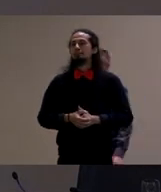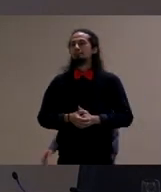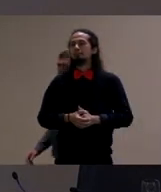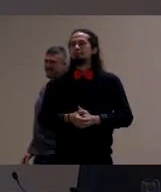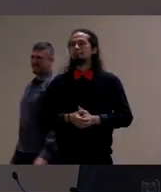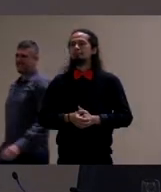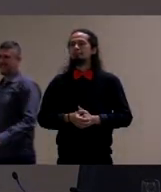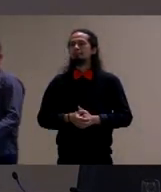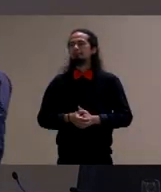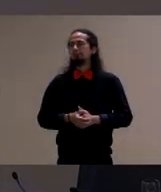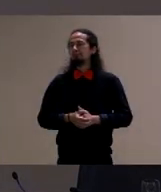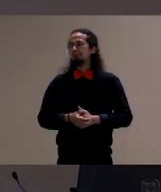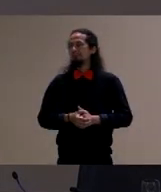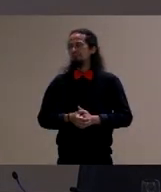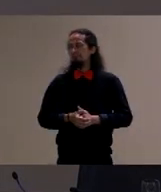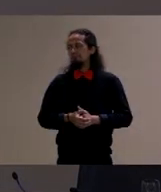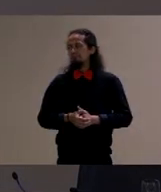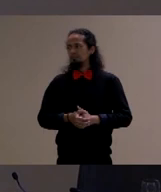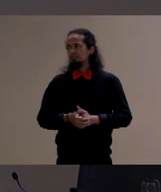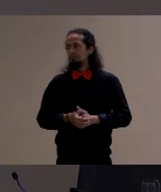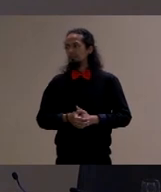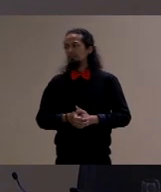E aí